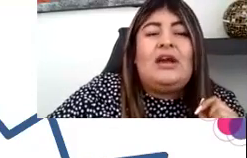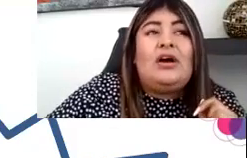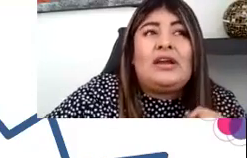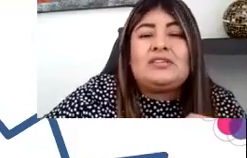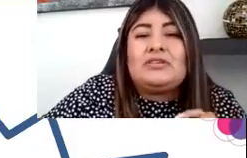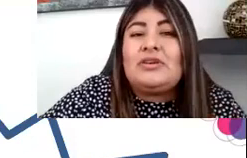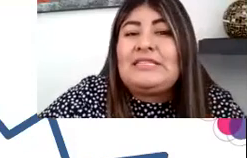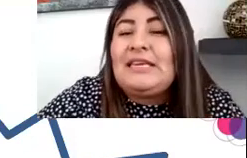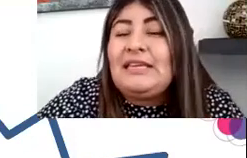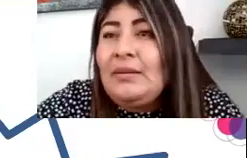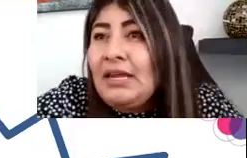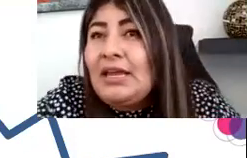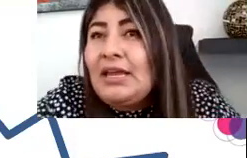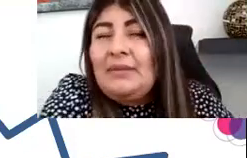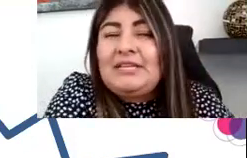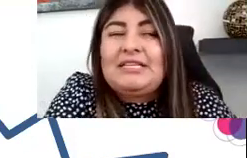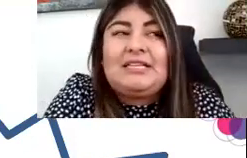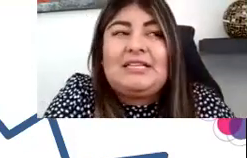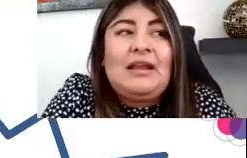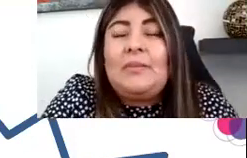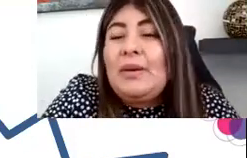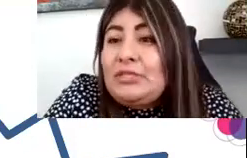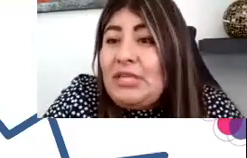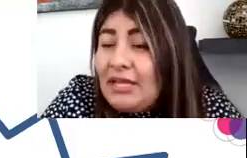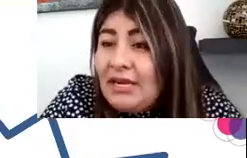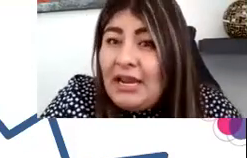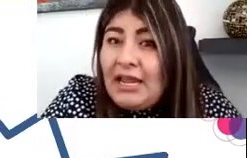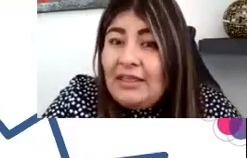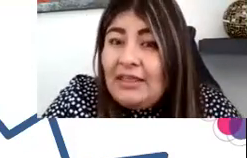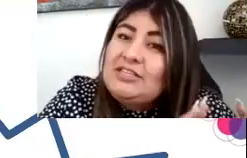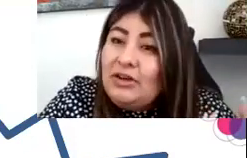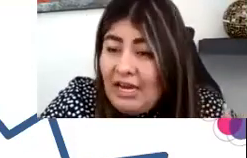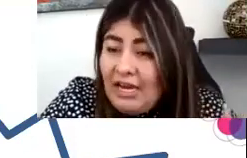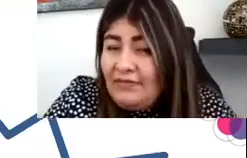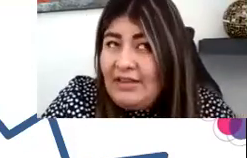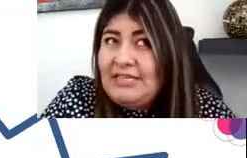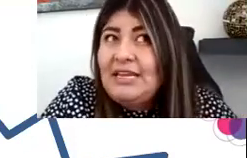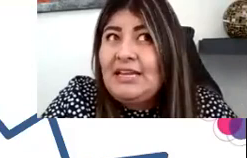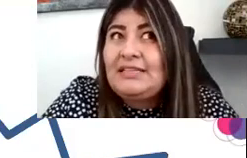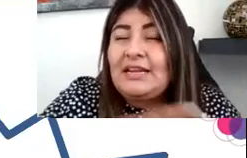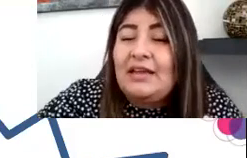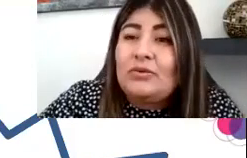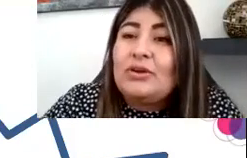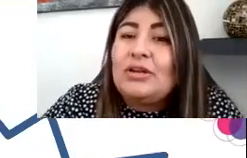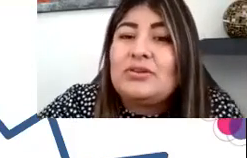Ok, chicos, con la siguiente imagen que voy a presentar, vamos a dar la definición y la diferencia entre cada uno de los